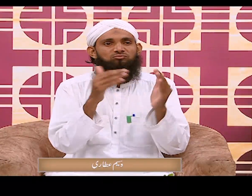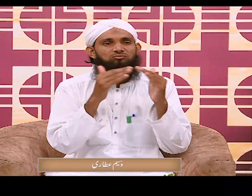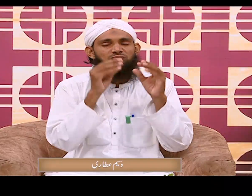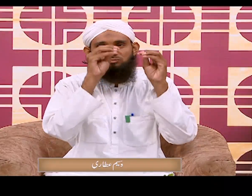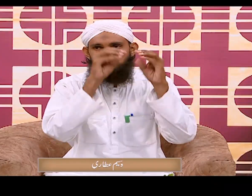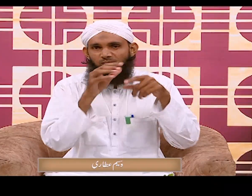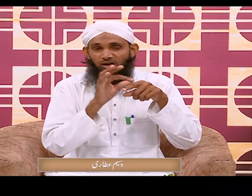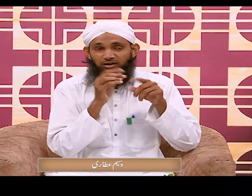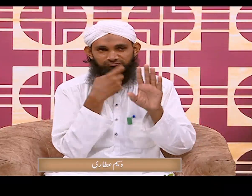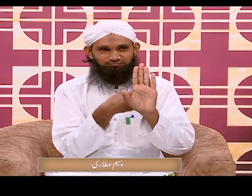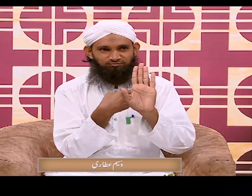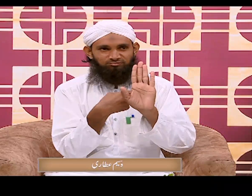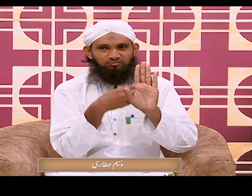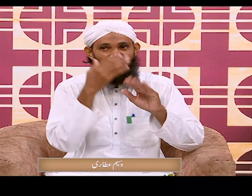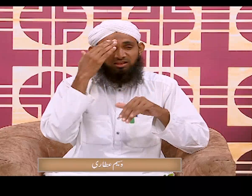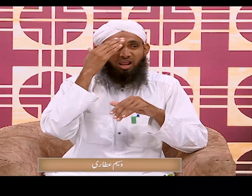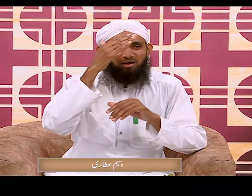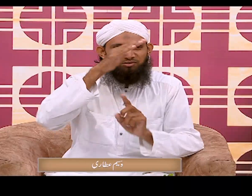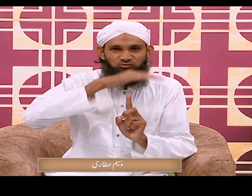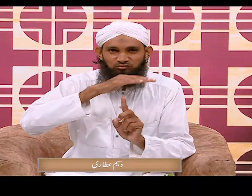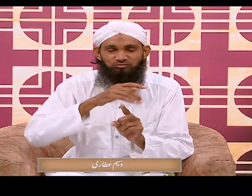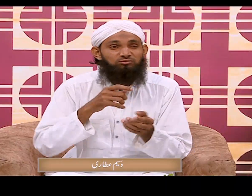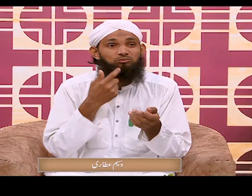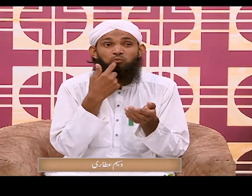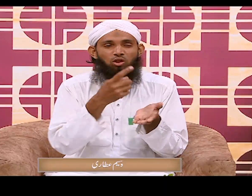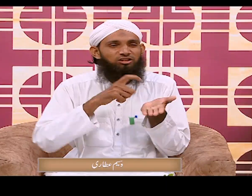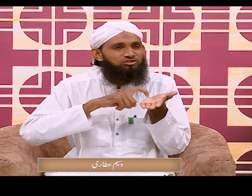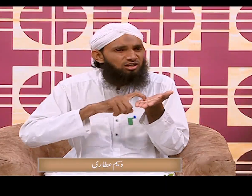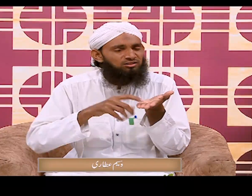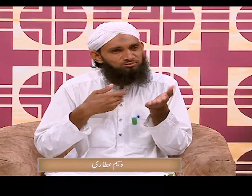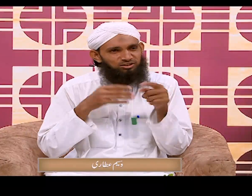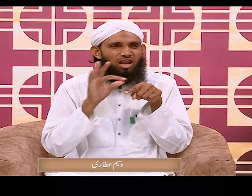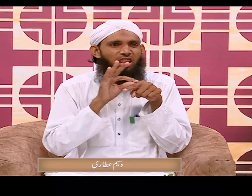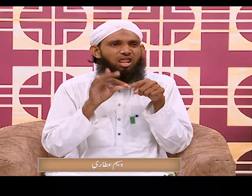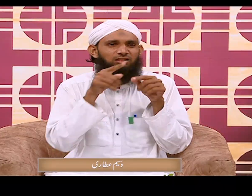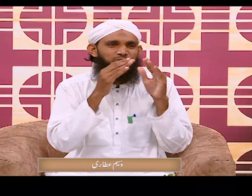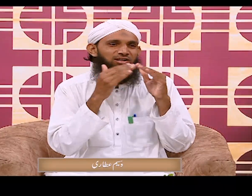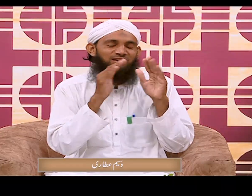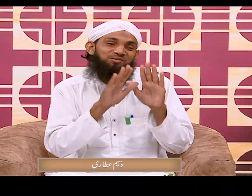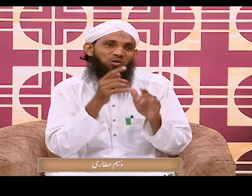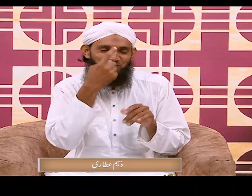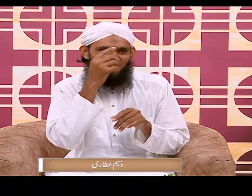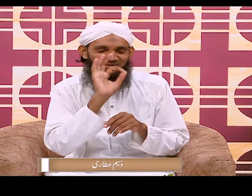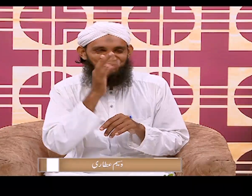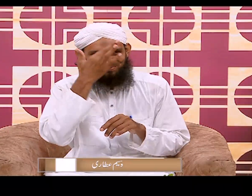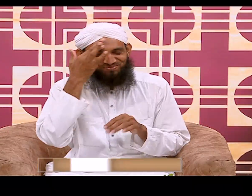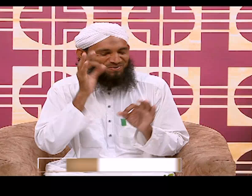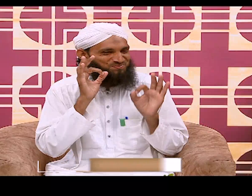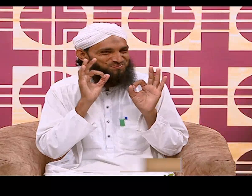پہلے آپ نے سلام کیا، پھر اس گھر میں رات گزارنے کی اجازت چاہی۔ اس غریب کی تو قسمت ہی جاگ اٹھی تھی۔ حضور